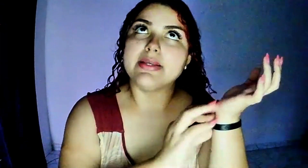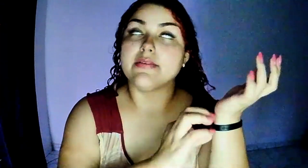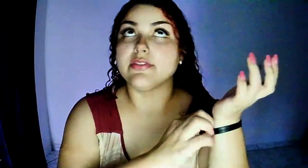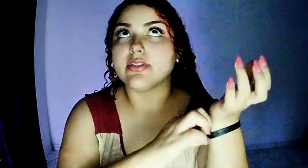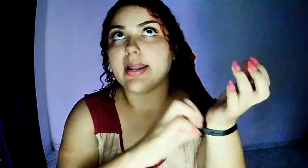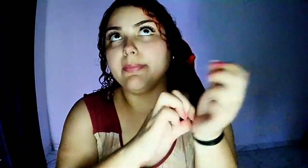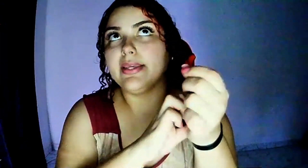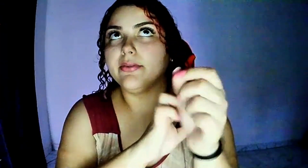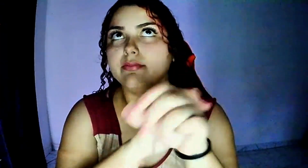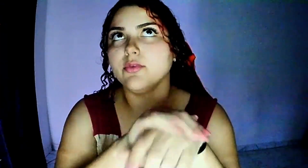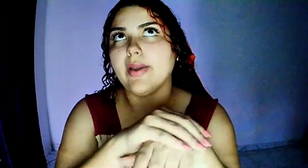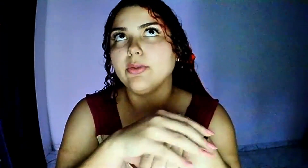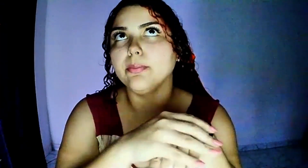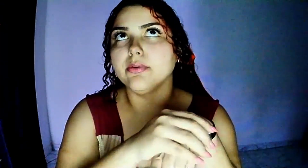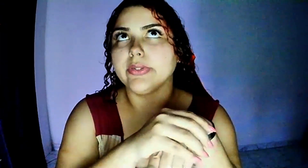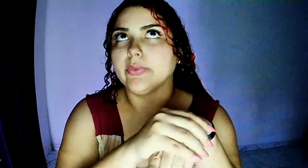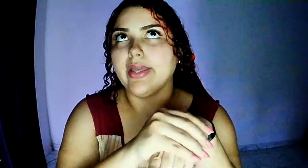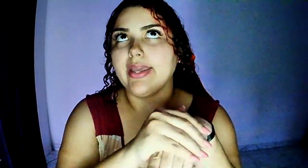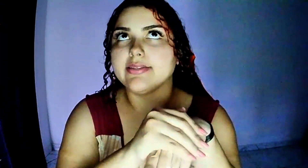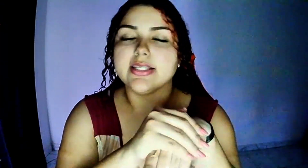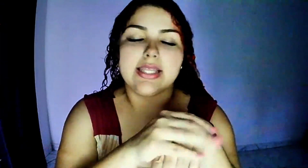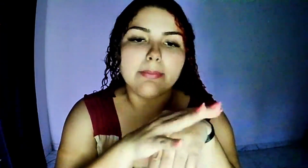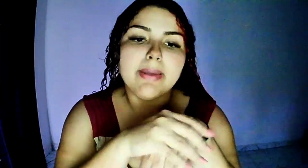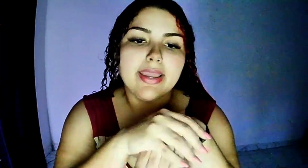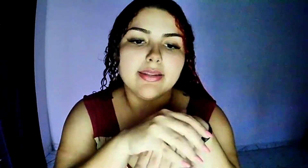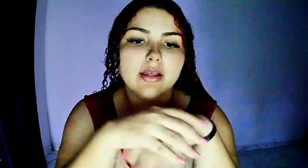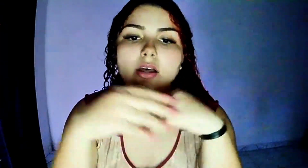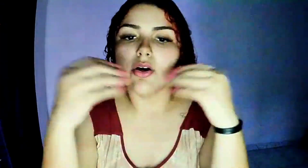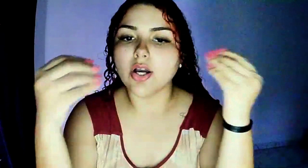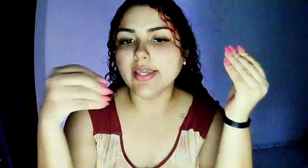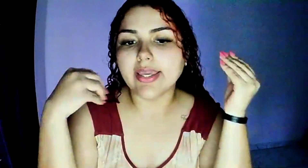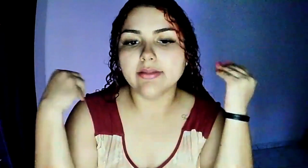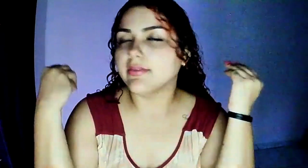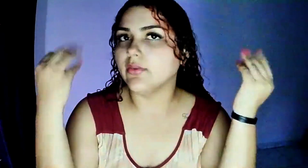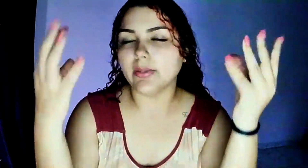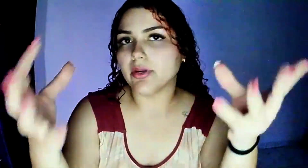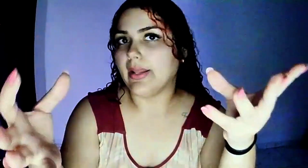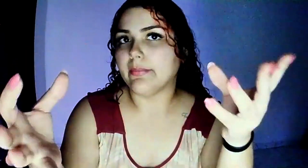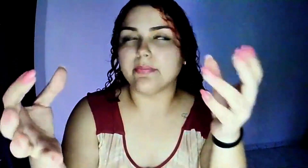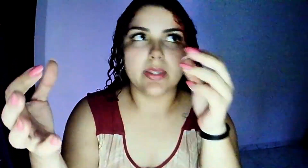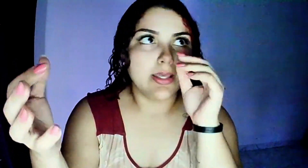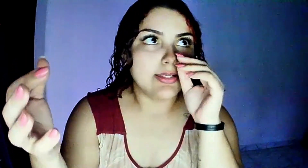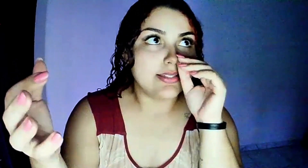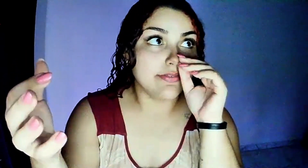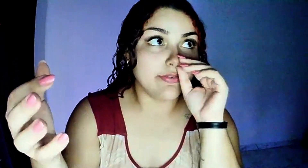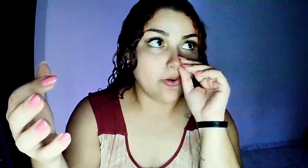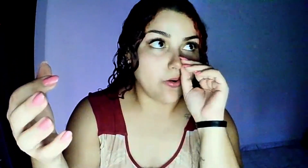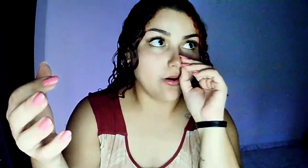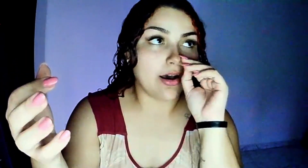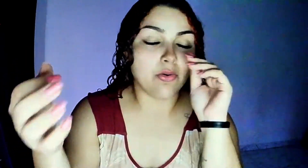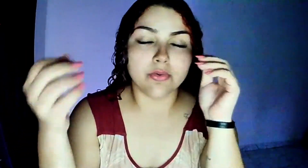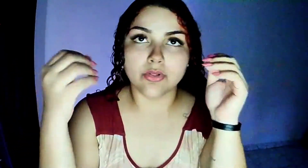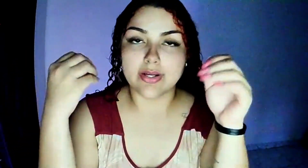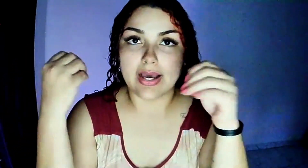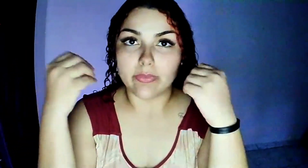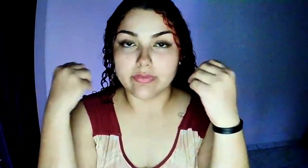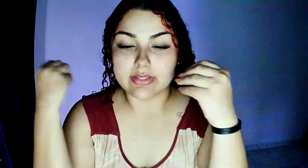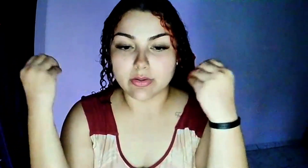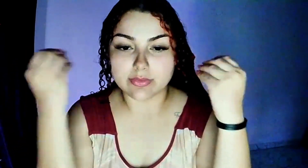mas a fisioterapia não é no punho, é, sei lá, na perna. Ok, não tem problema. Se for algum local que você